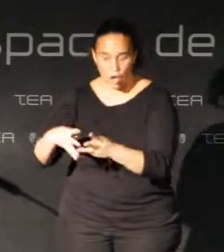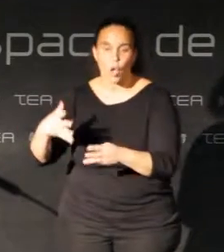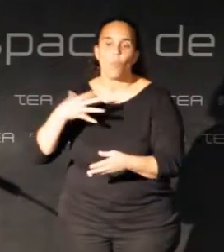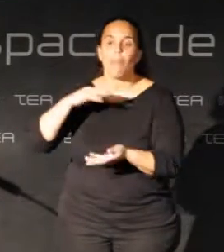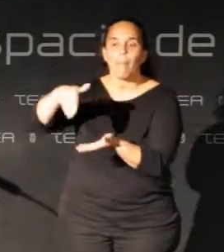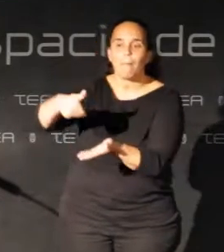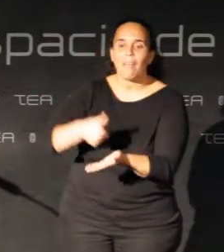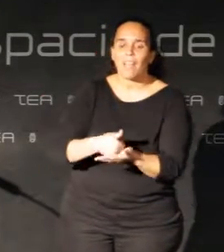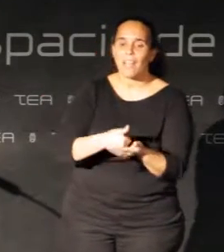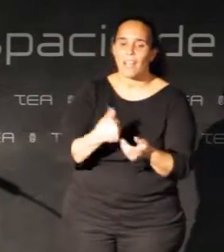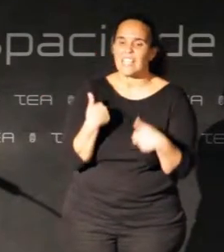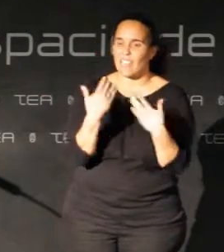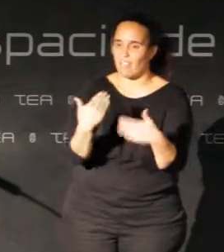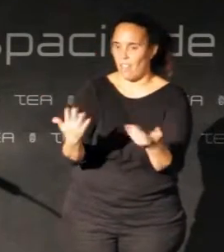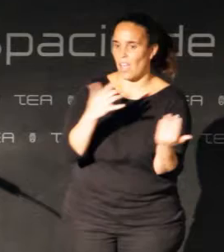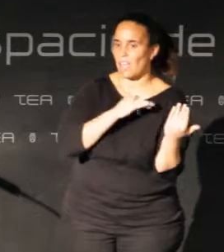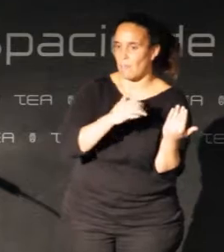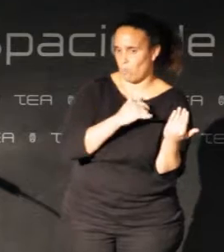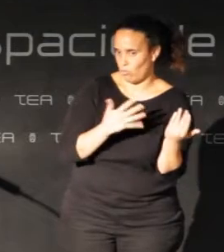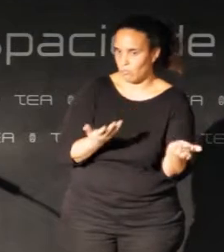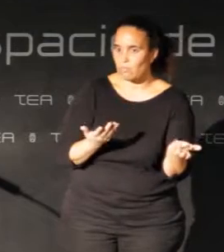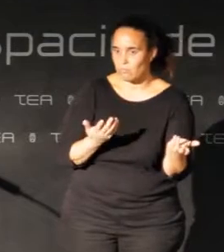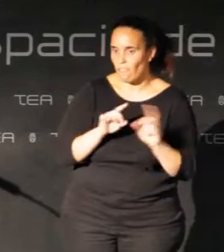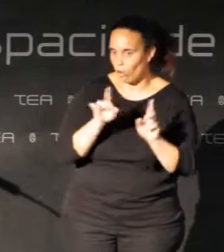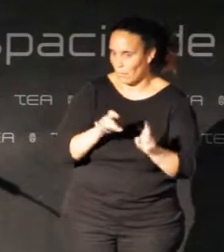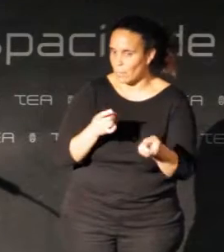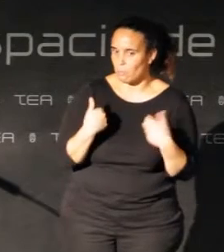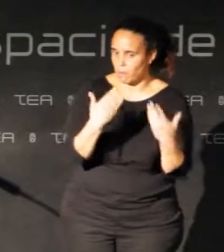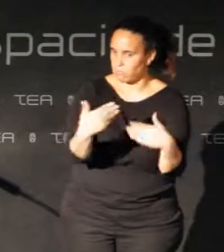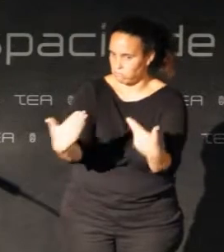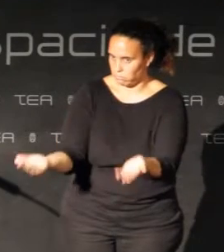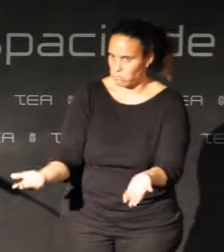equipos informáticos correspondientes. De todas maneras, tengan en cuenta que